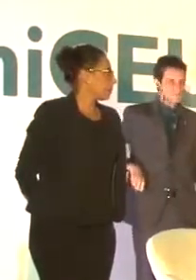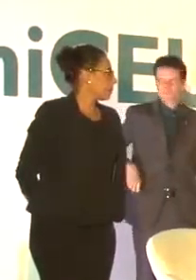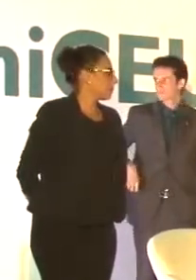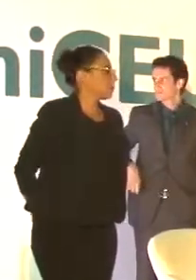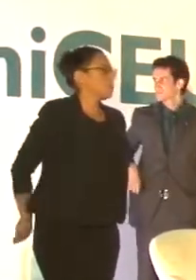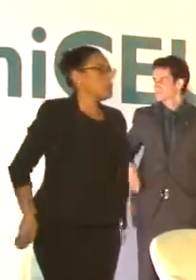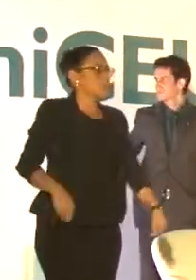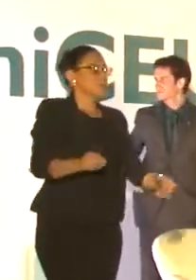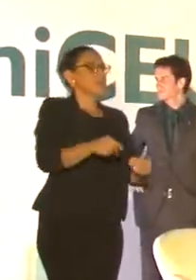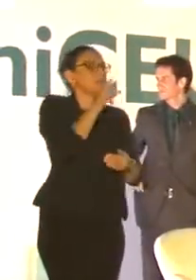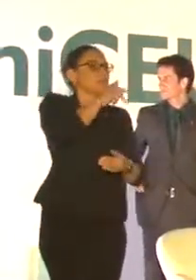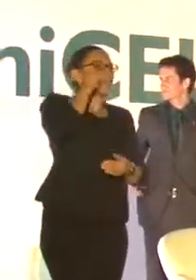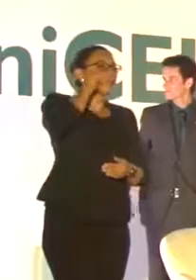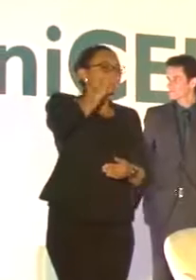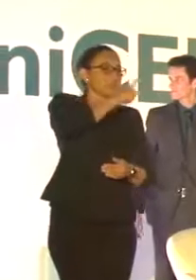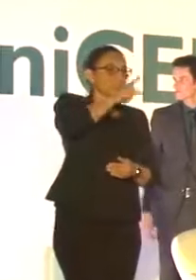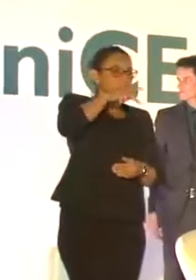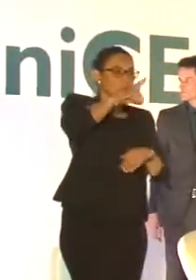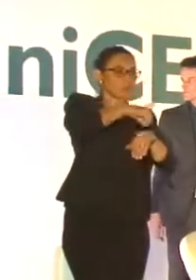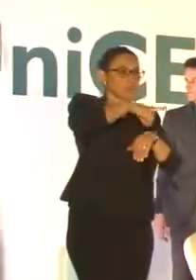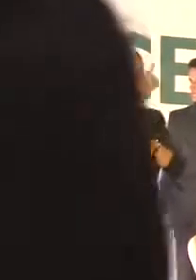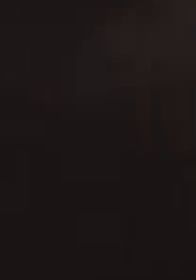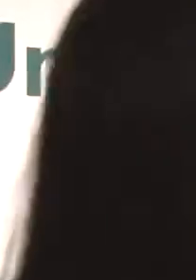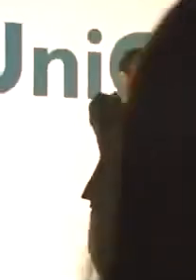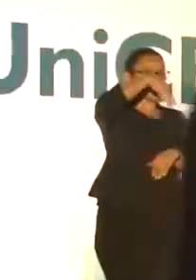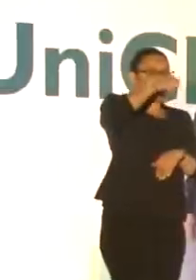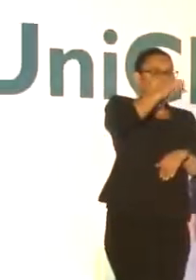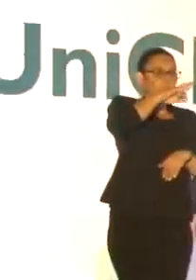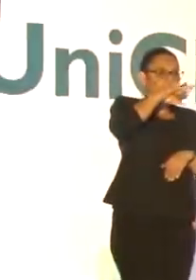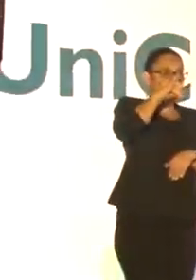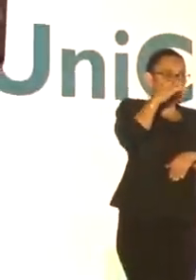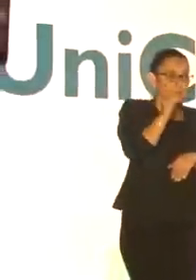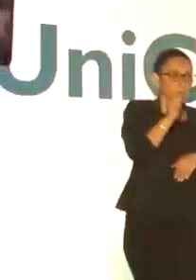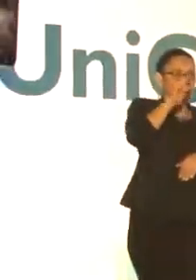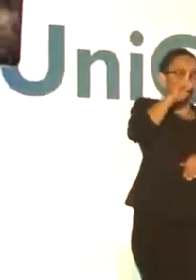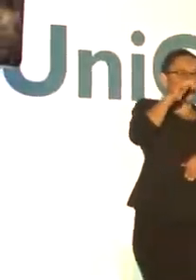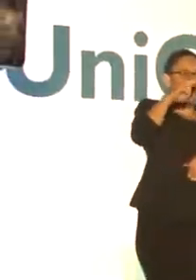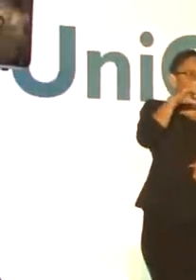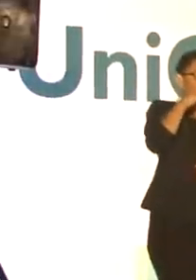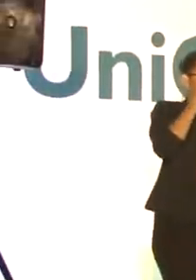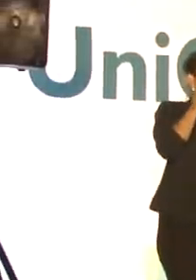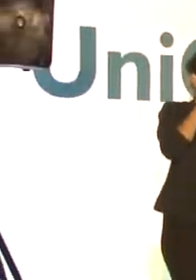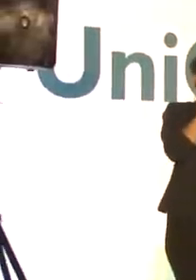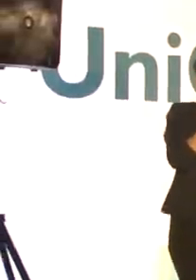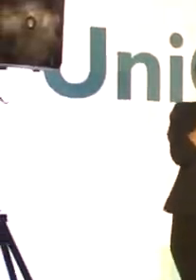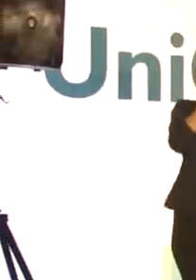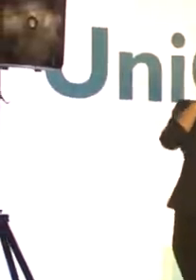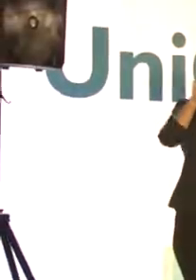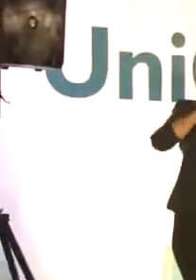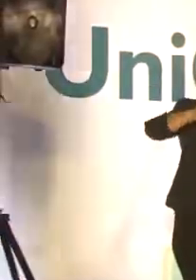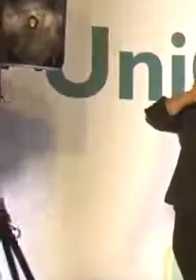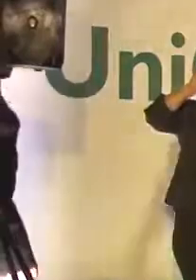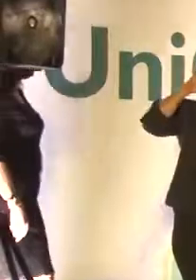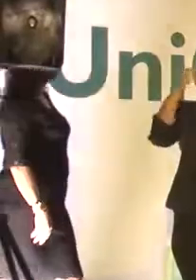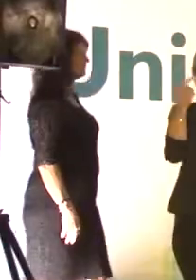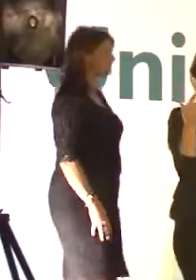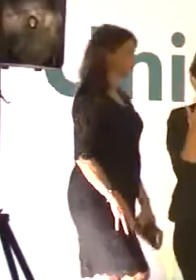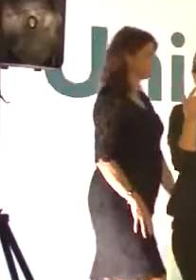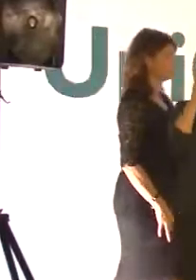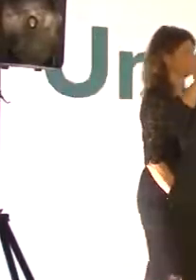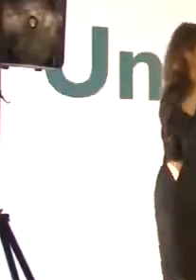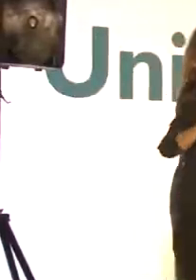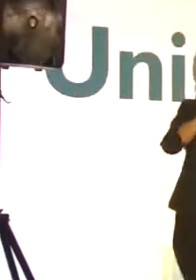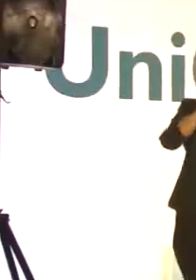A senhora professora doutora Maria de Lourdes Spaziani, representando o pró-reitor de graduação da